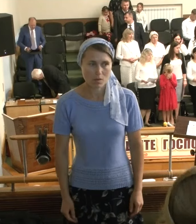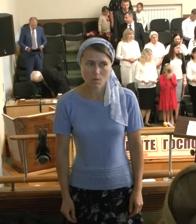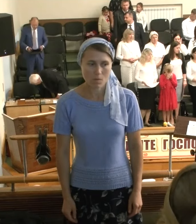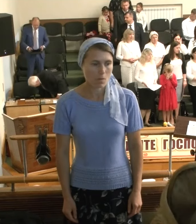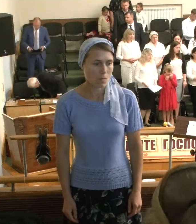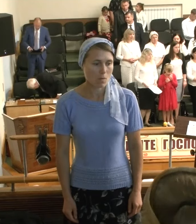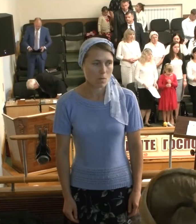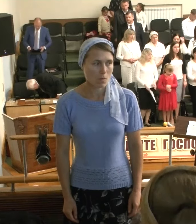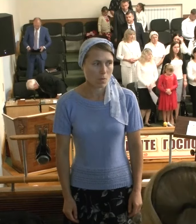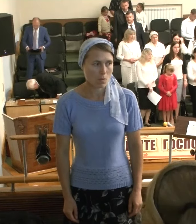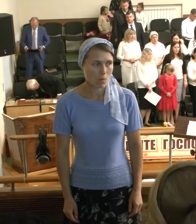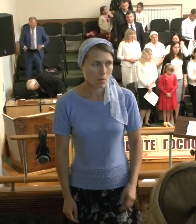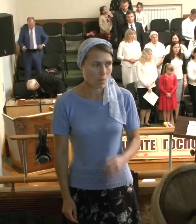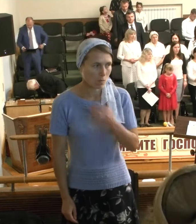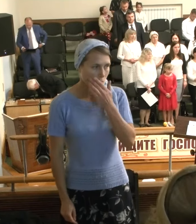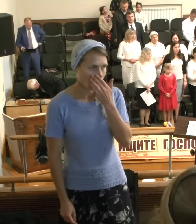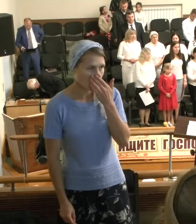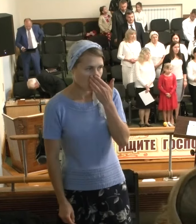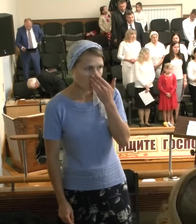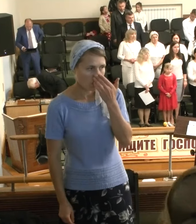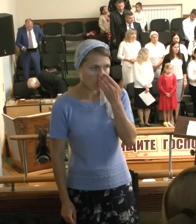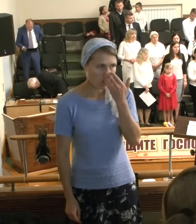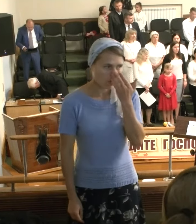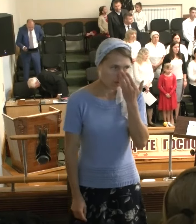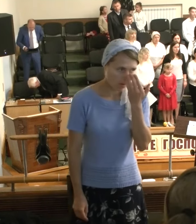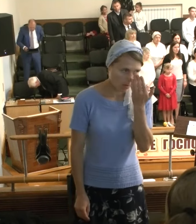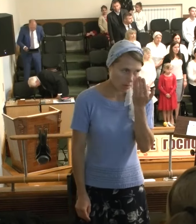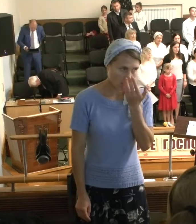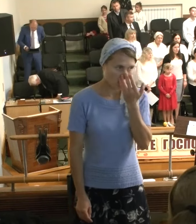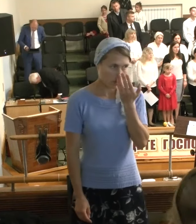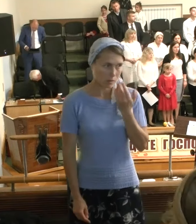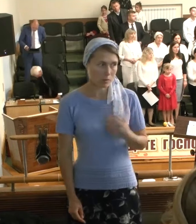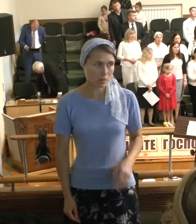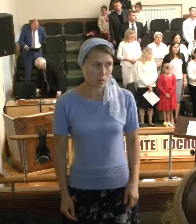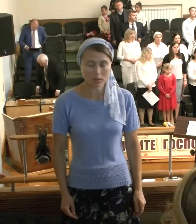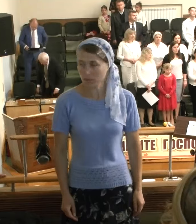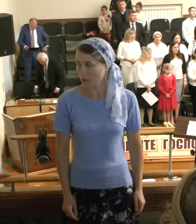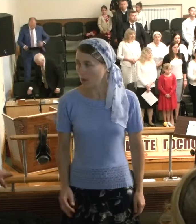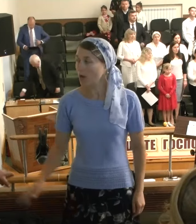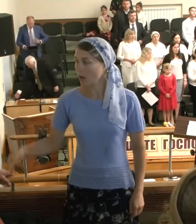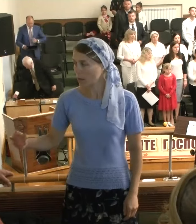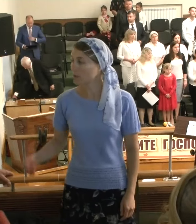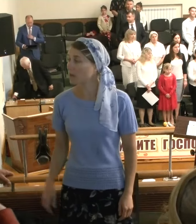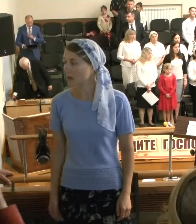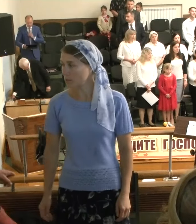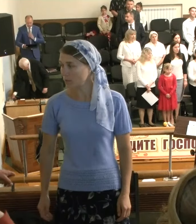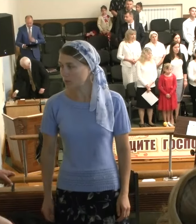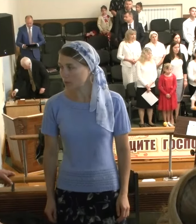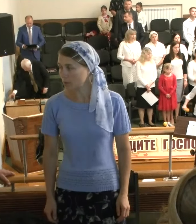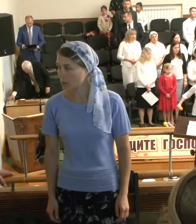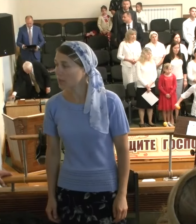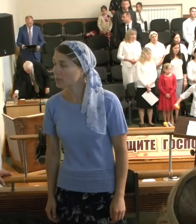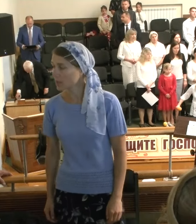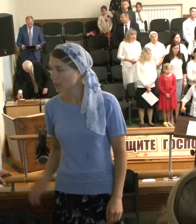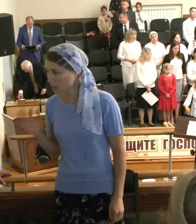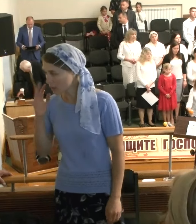Давайте будем петь из сборника номер 817. «Воспою любовь Христа, уберу от мук Христа».